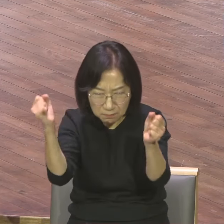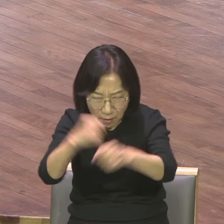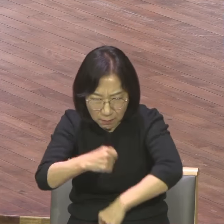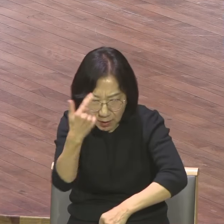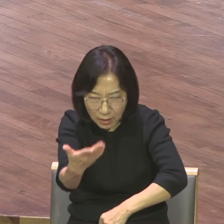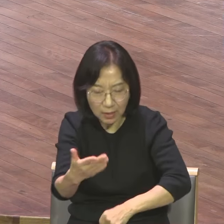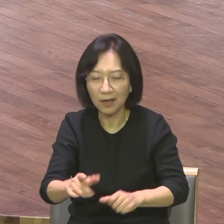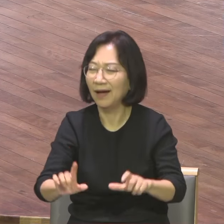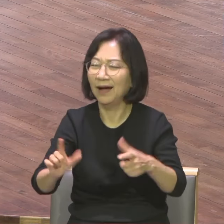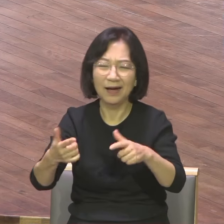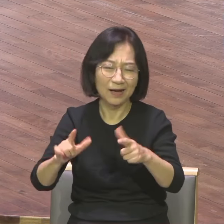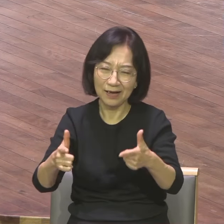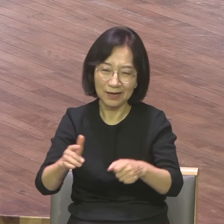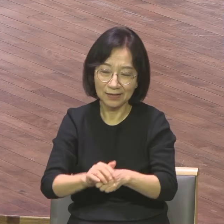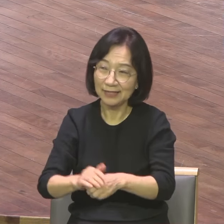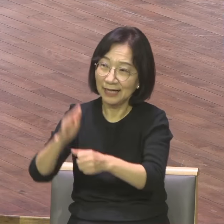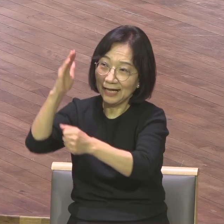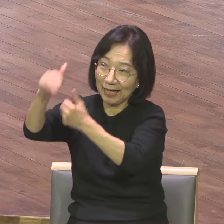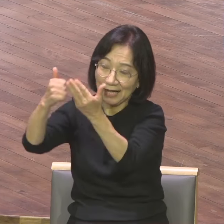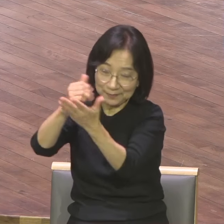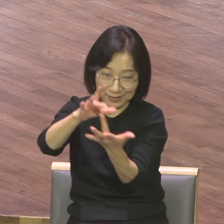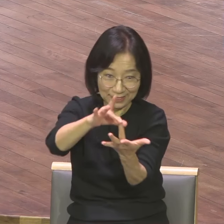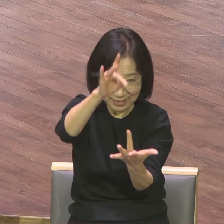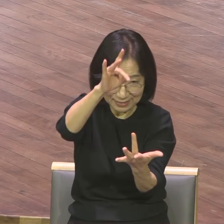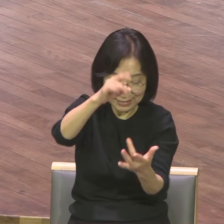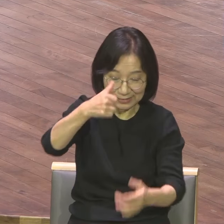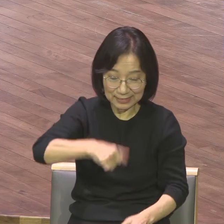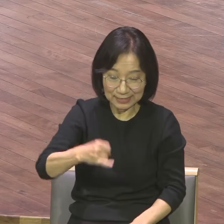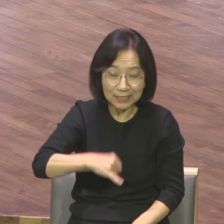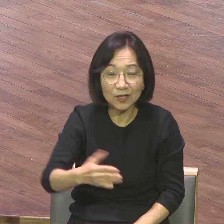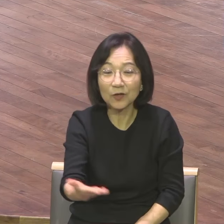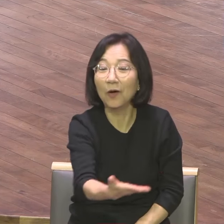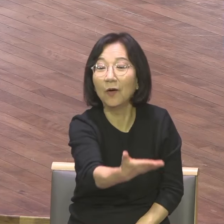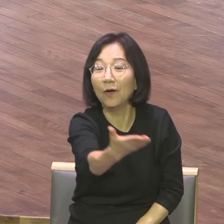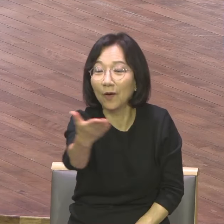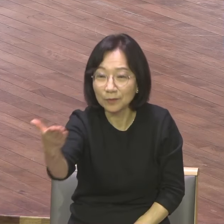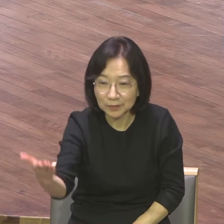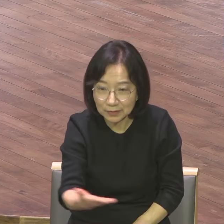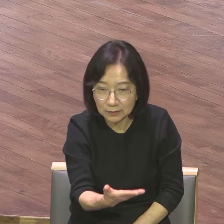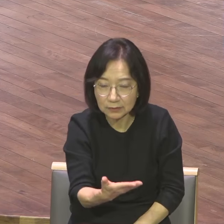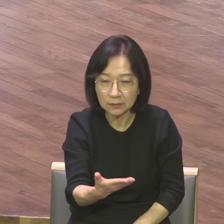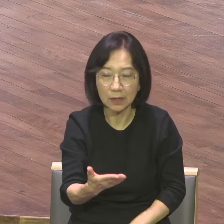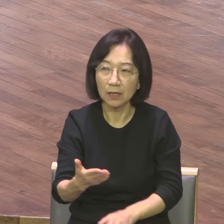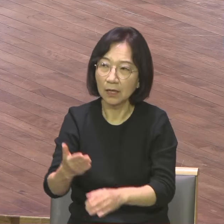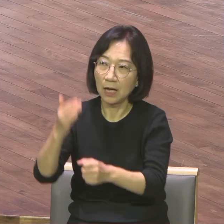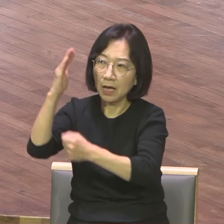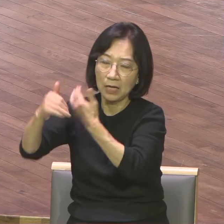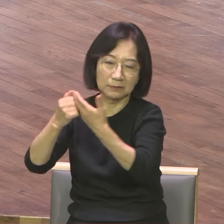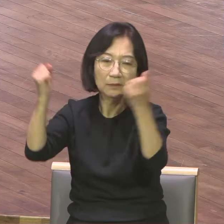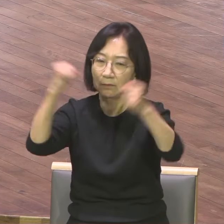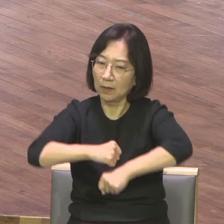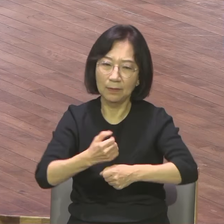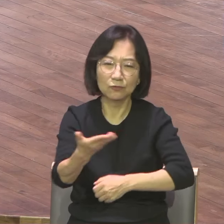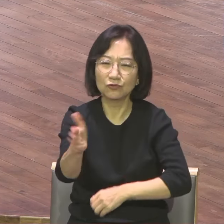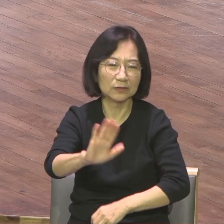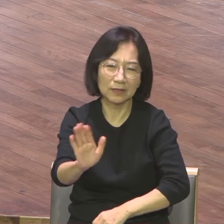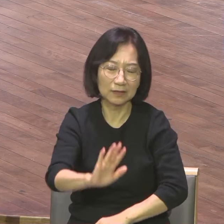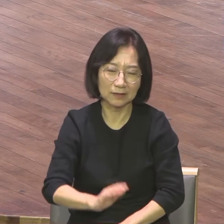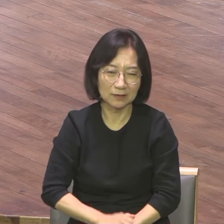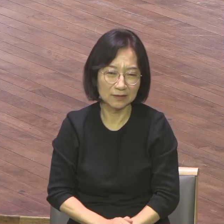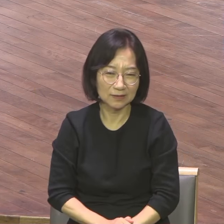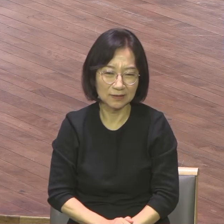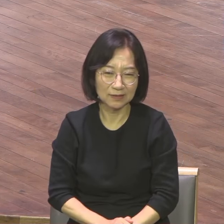하나님이 택한 하나님의 자녀 여러분들을 하나님이 절대로 멸망시키려고 기다린 게